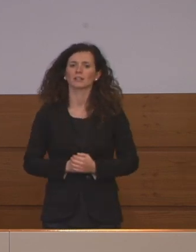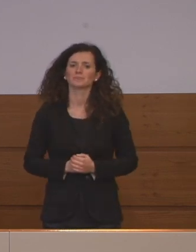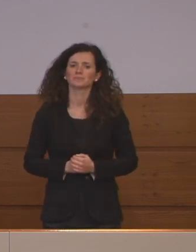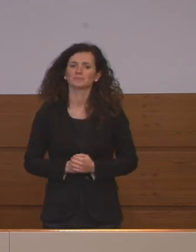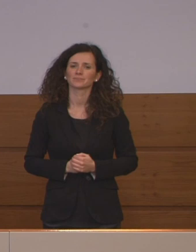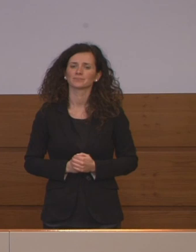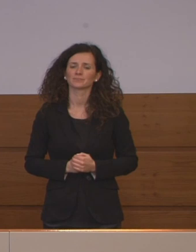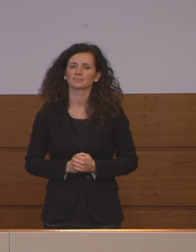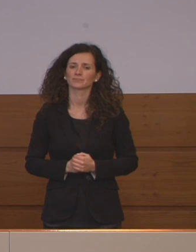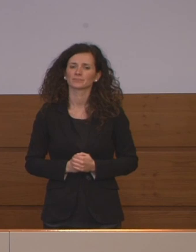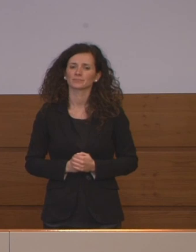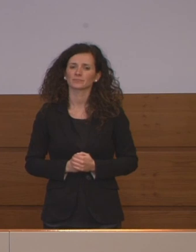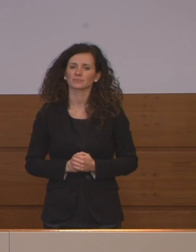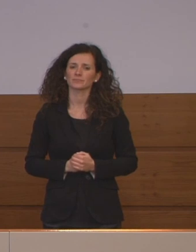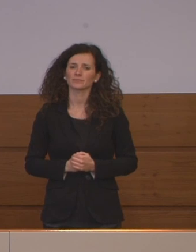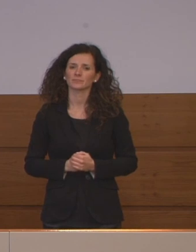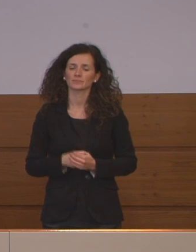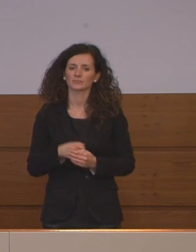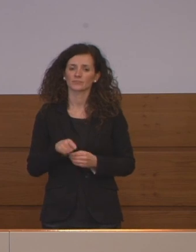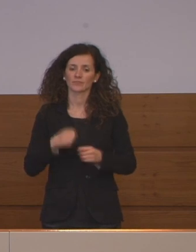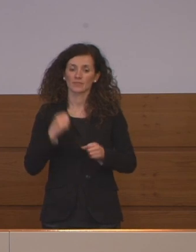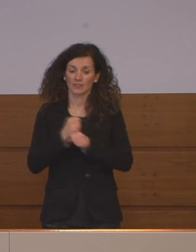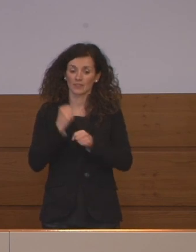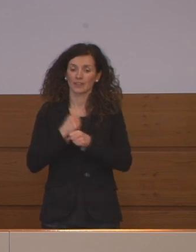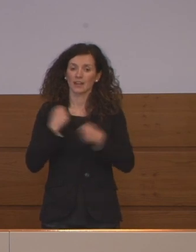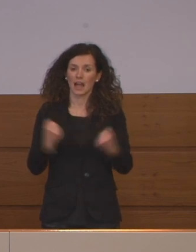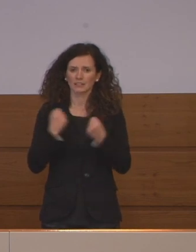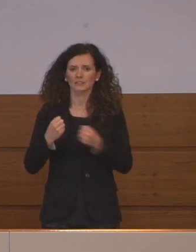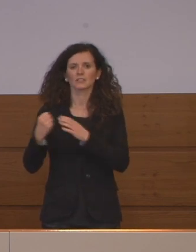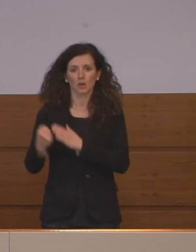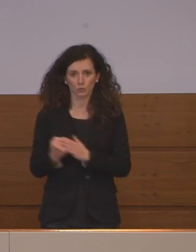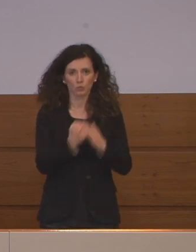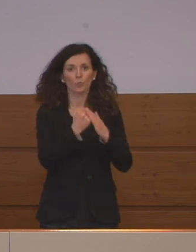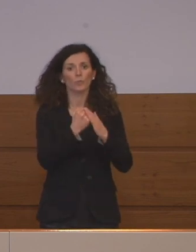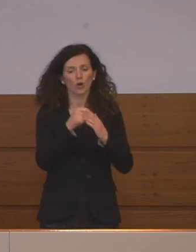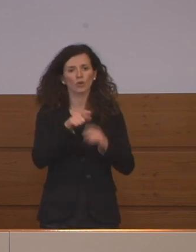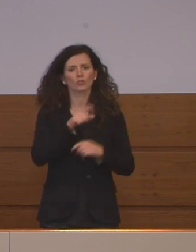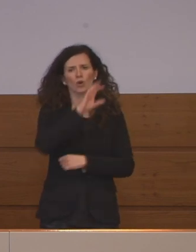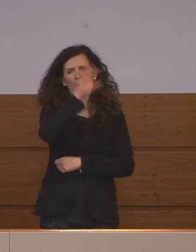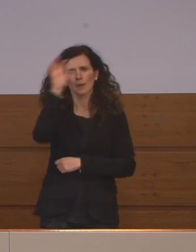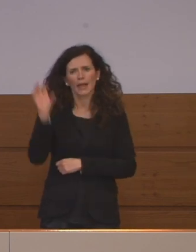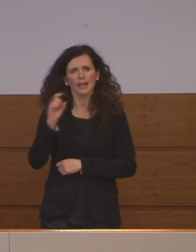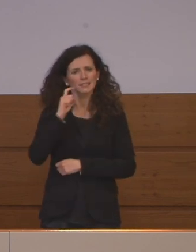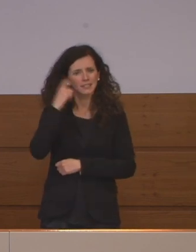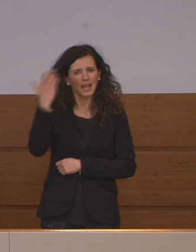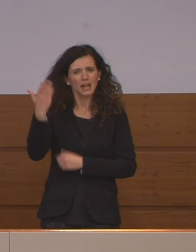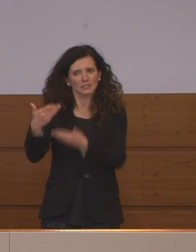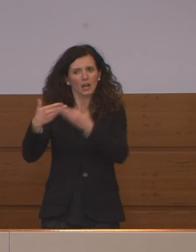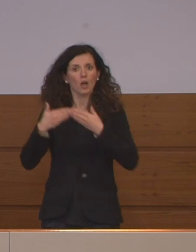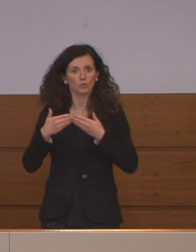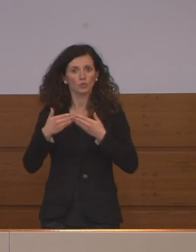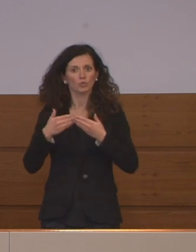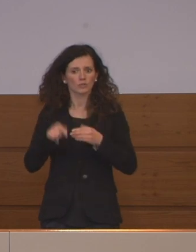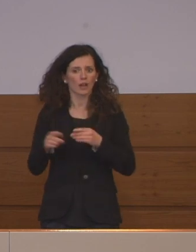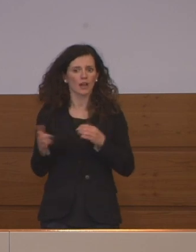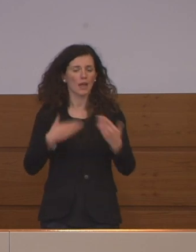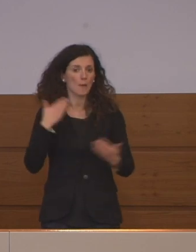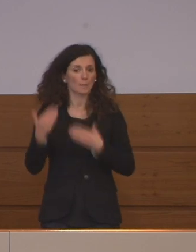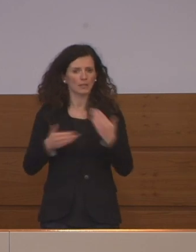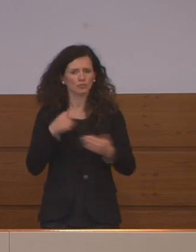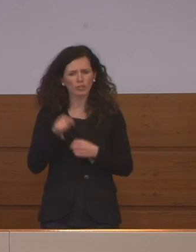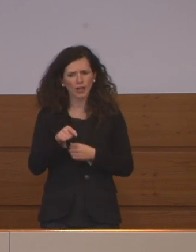continuano ancora le attività di supporto da parte di paesi esteri a questa emergenza in particolare solo in